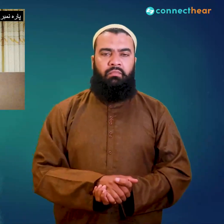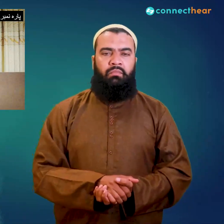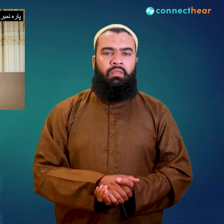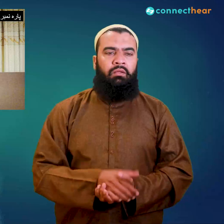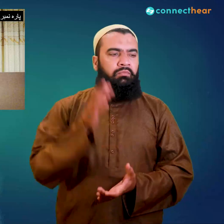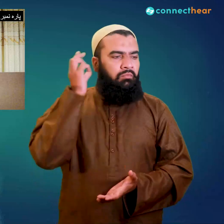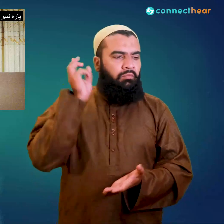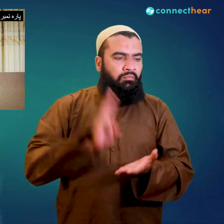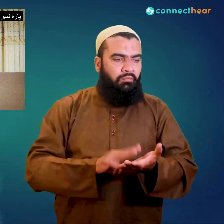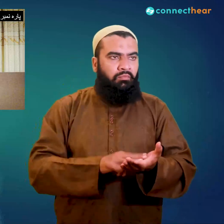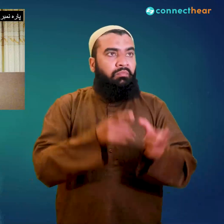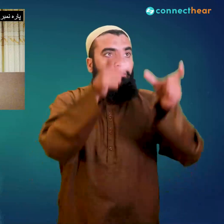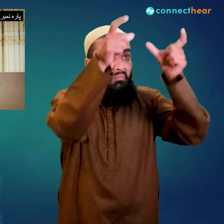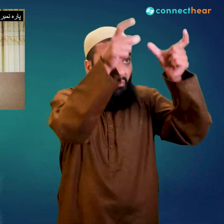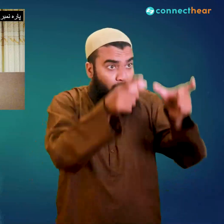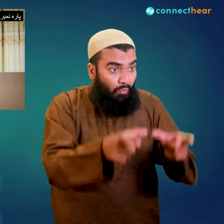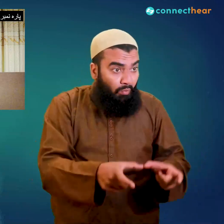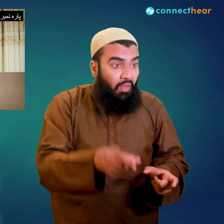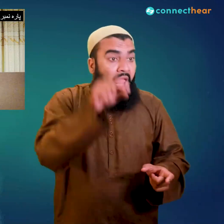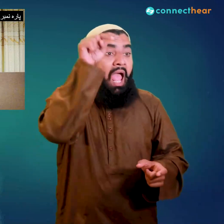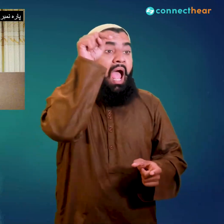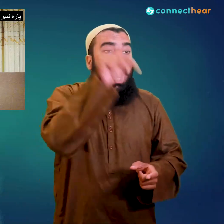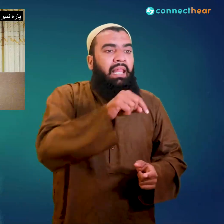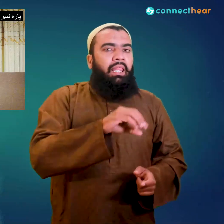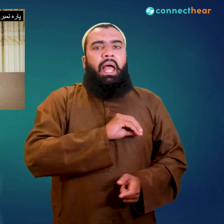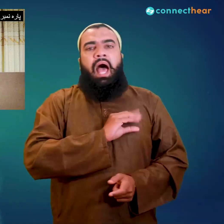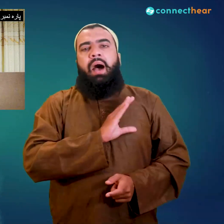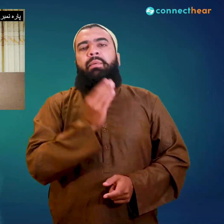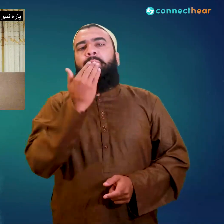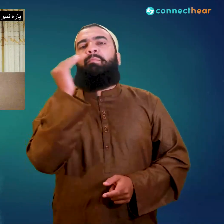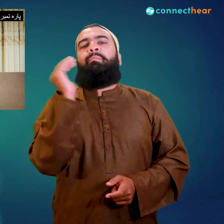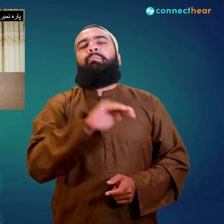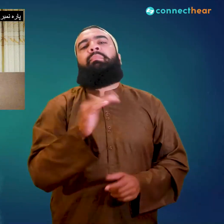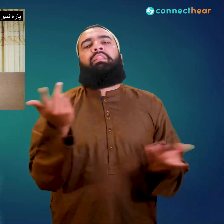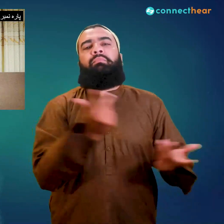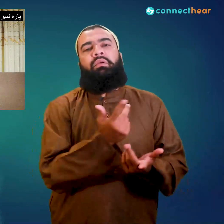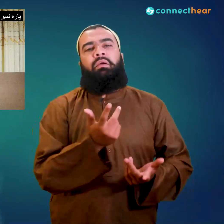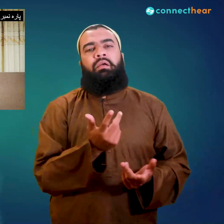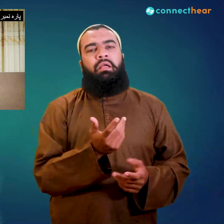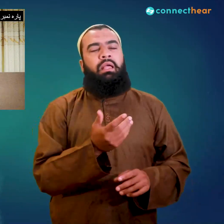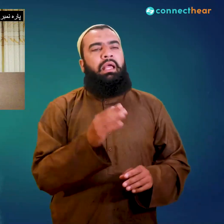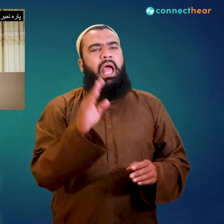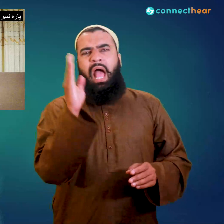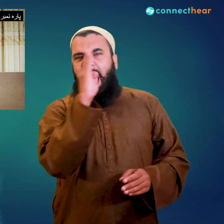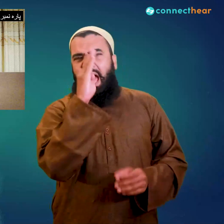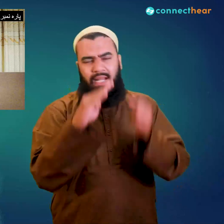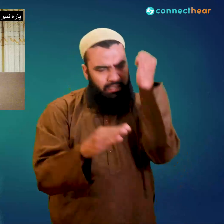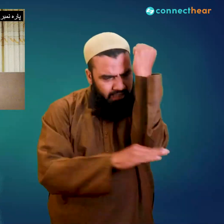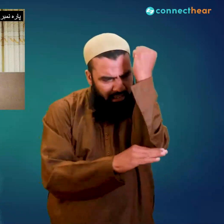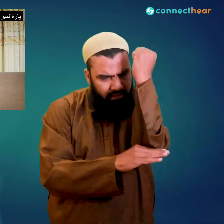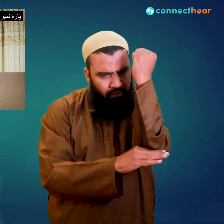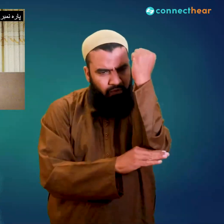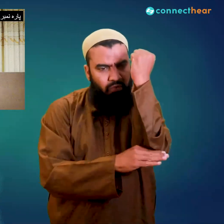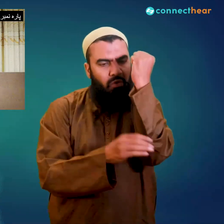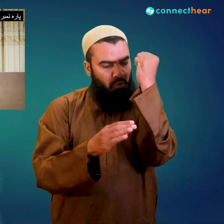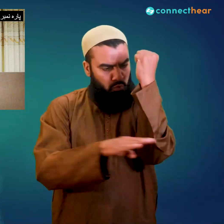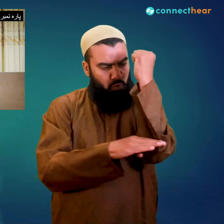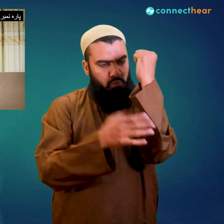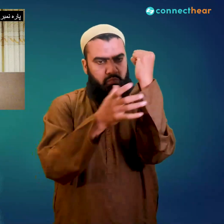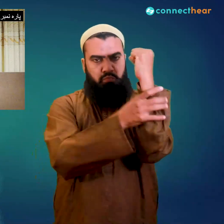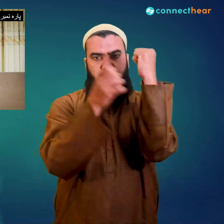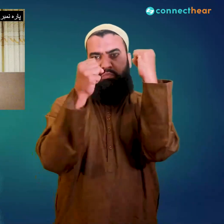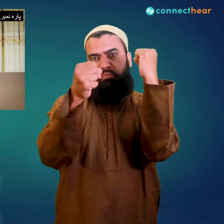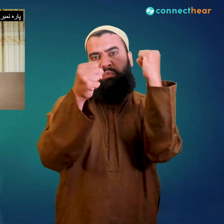مومن کے اعمال کی مثال اس آیت مبارکہ کے اندر دی گئی کہ جیسے ایک درخت ہو اور اس کا تنا مضبوط